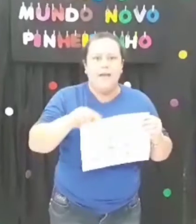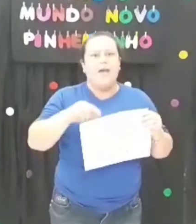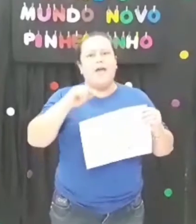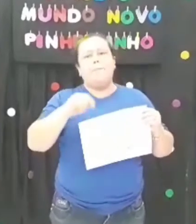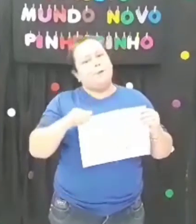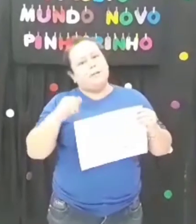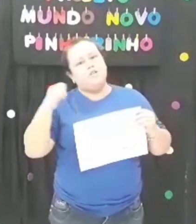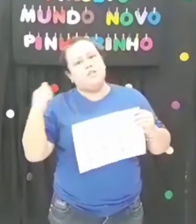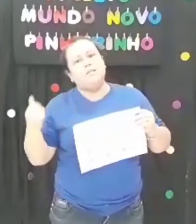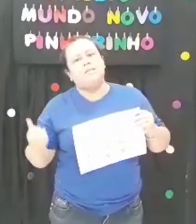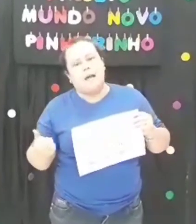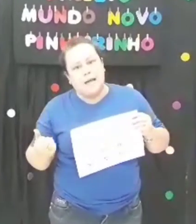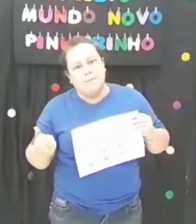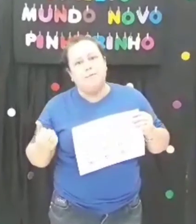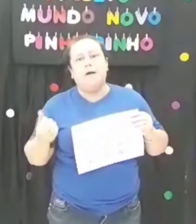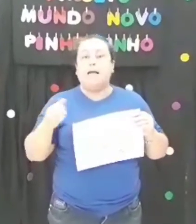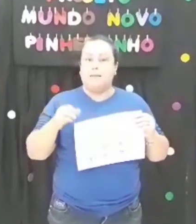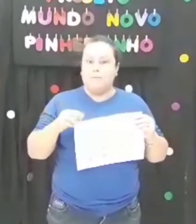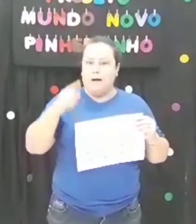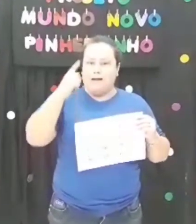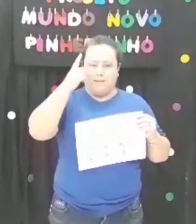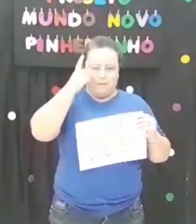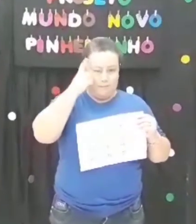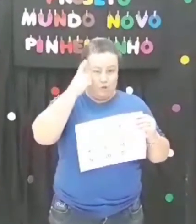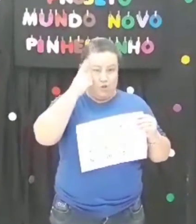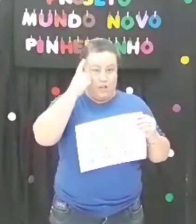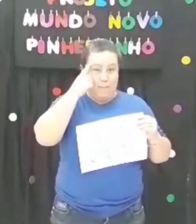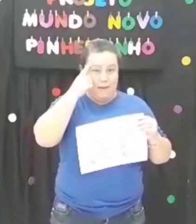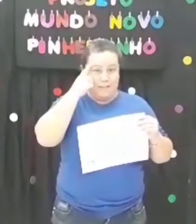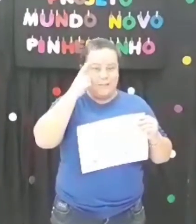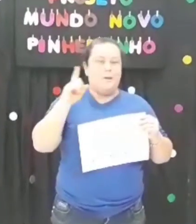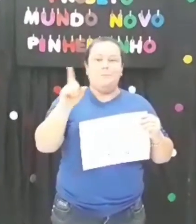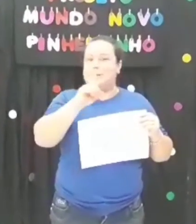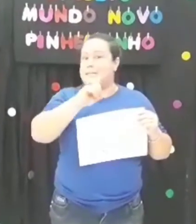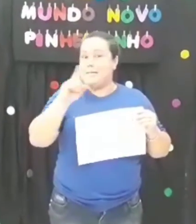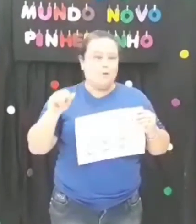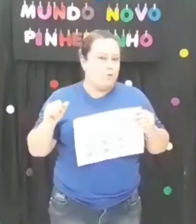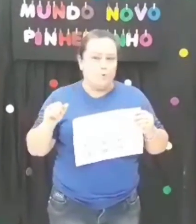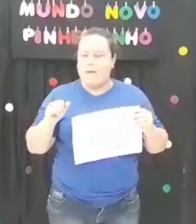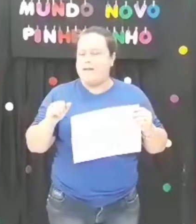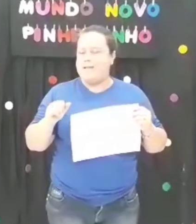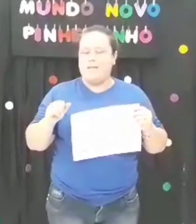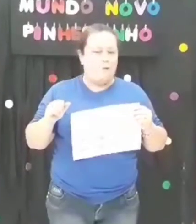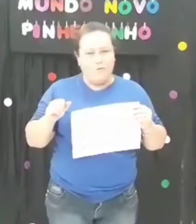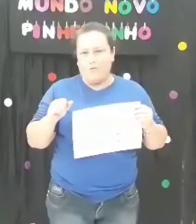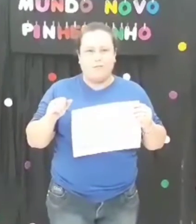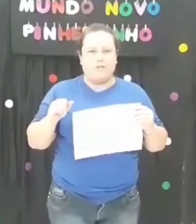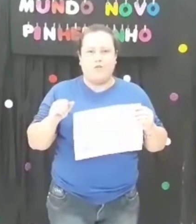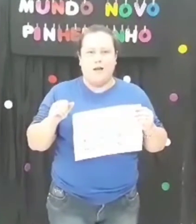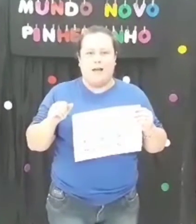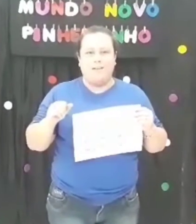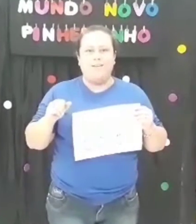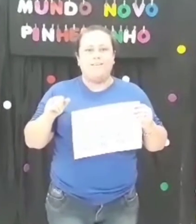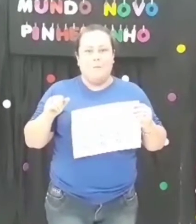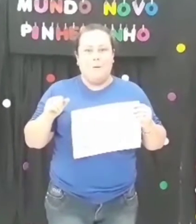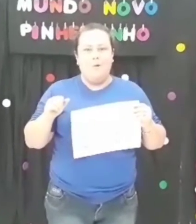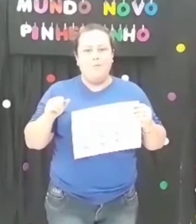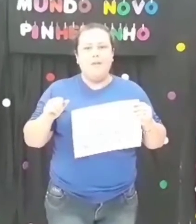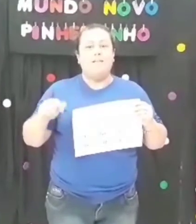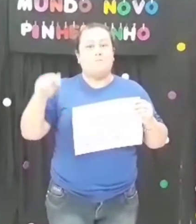é importante que saibam a tabuada de cabeça. Porque se não souberem, não vão conseguir jogar. Tá bom? Espero